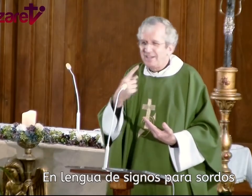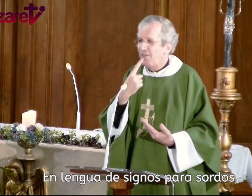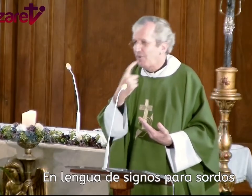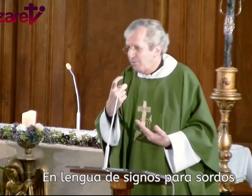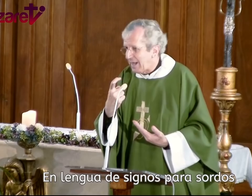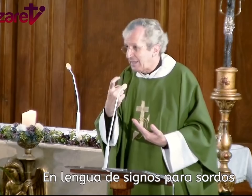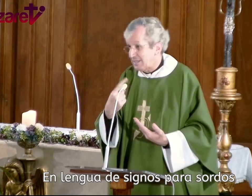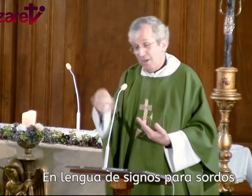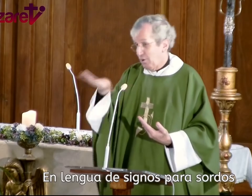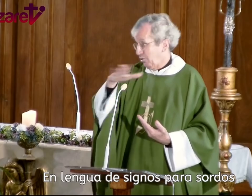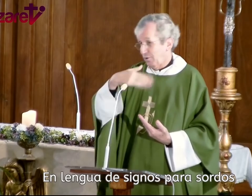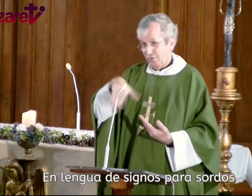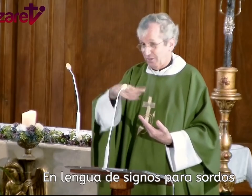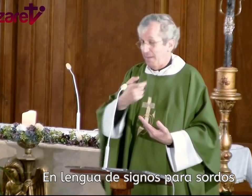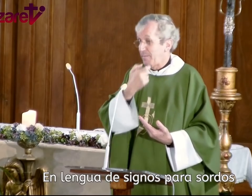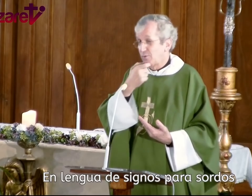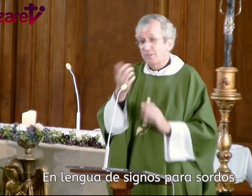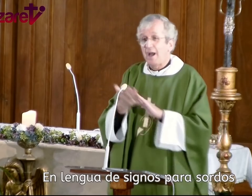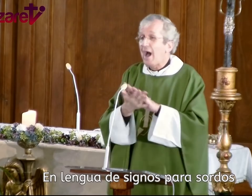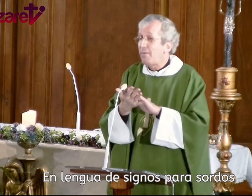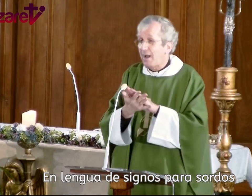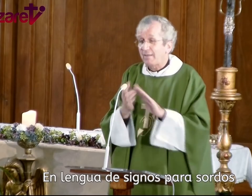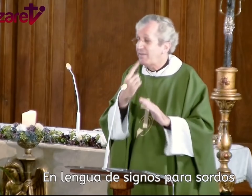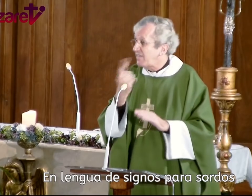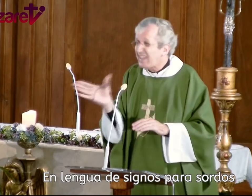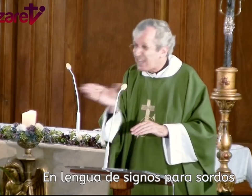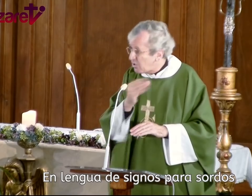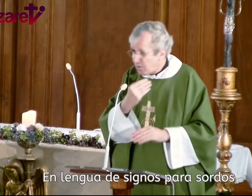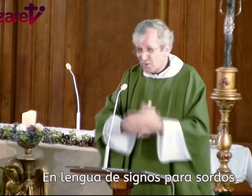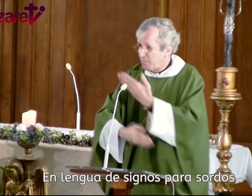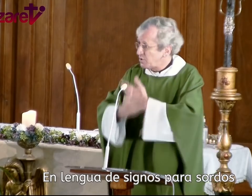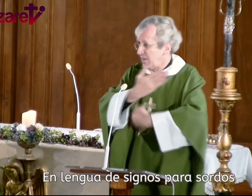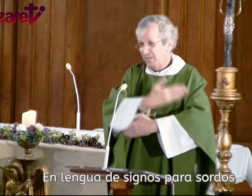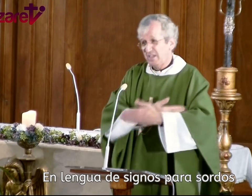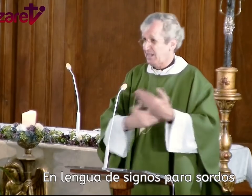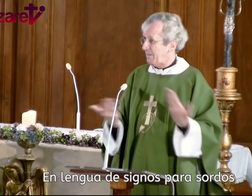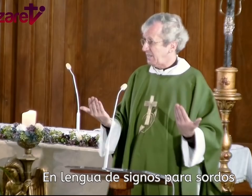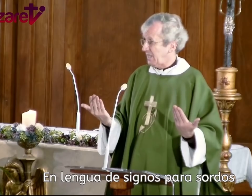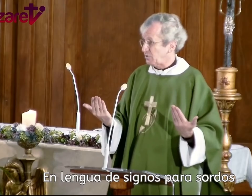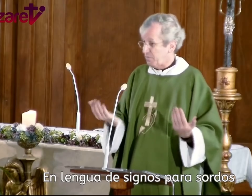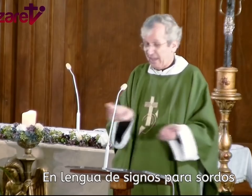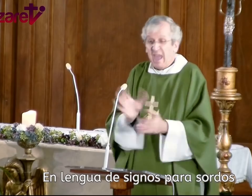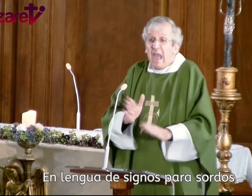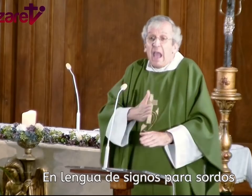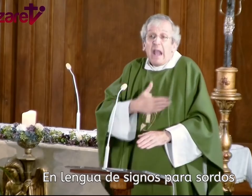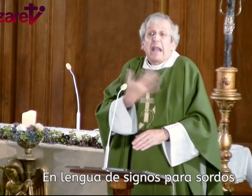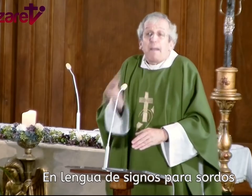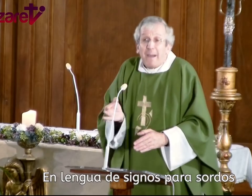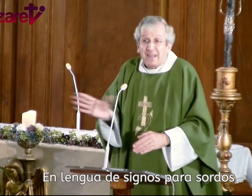dificultades Todos A mí me gusta Hablar Y decir Que todos somos Discapacitados Porque Capaz